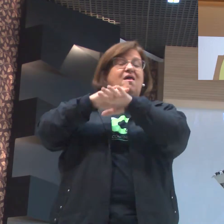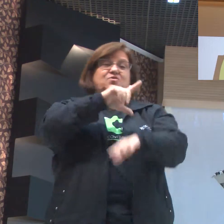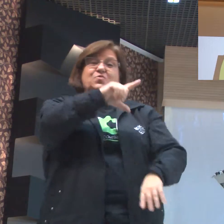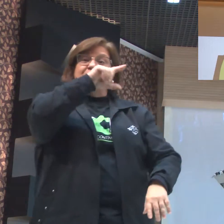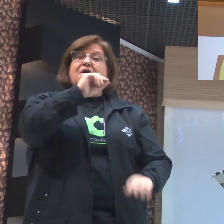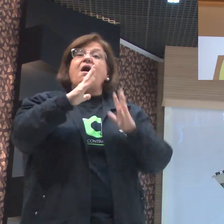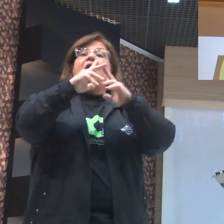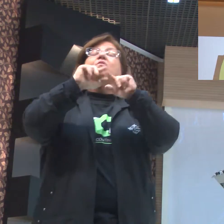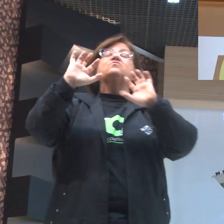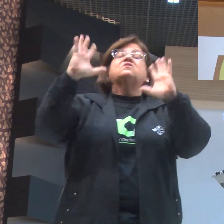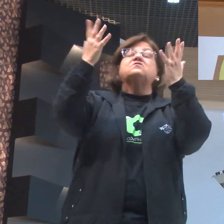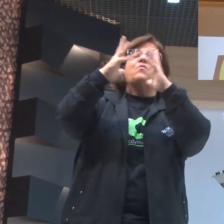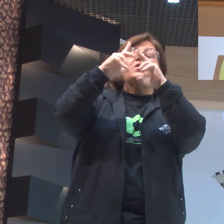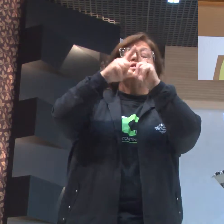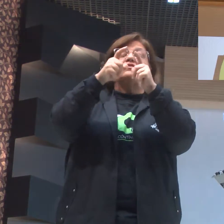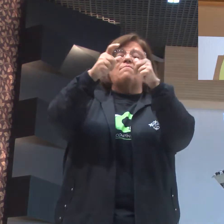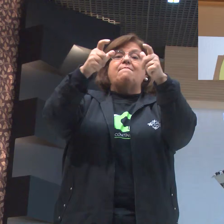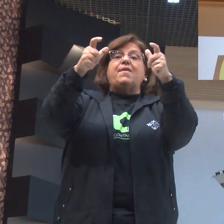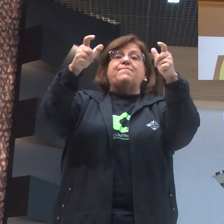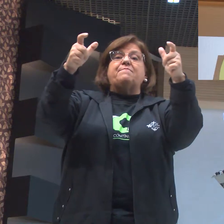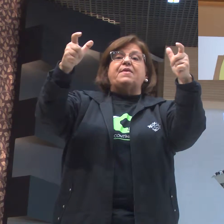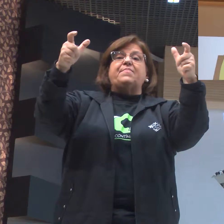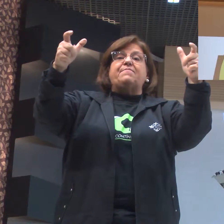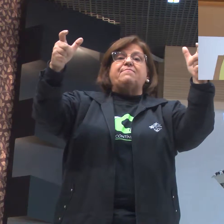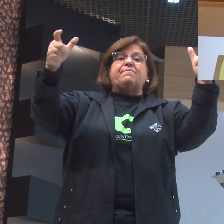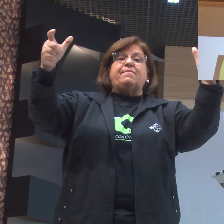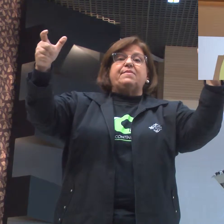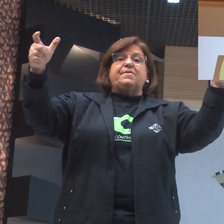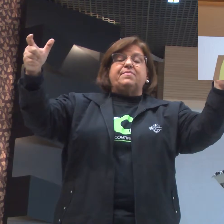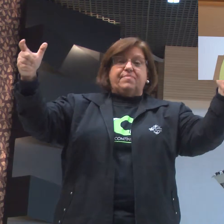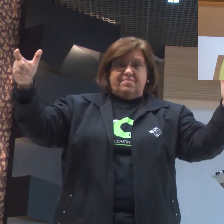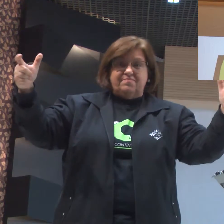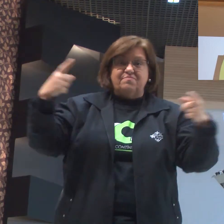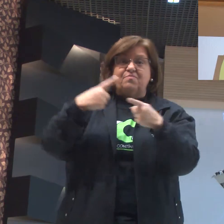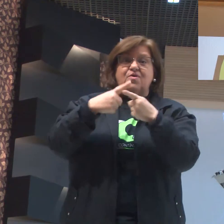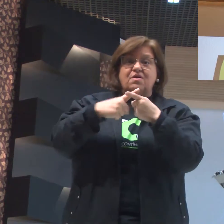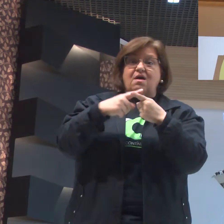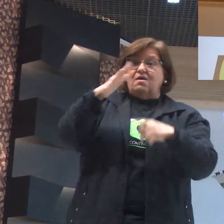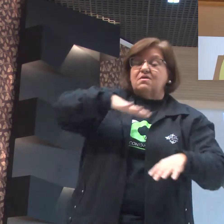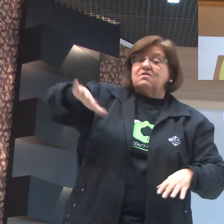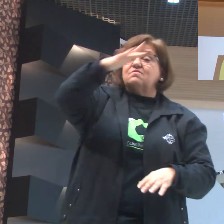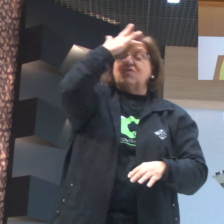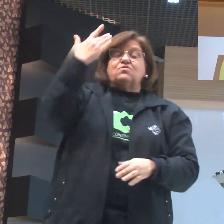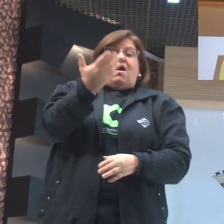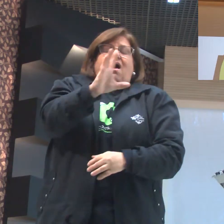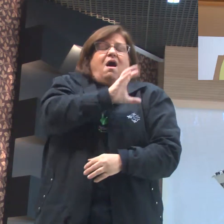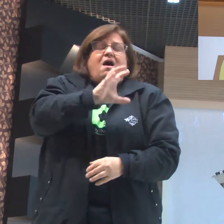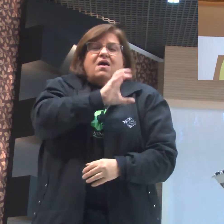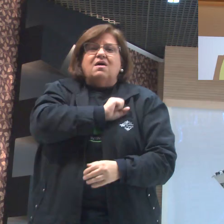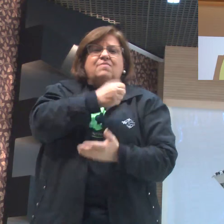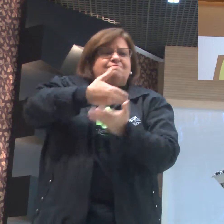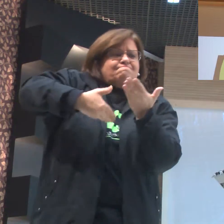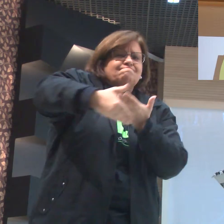veio crescendo, nessa solidariedade que os ajudava